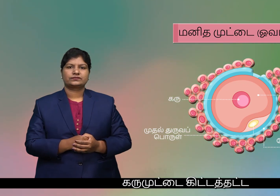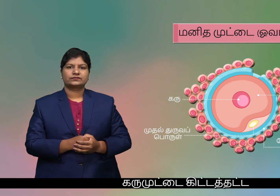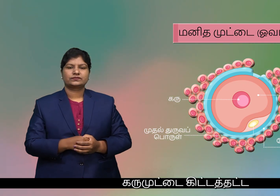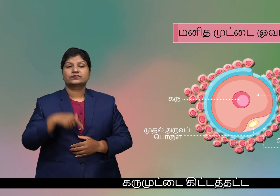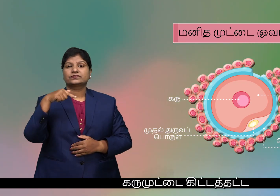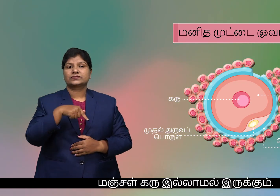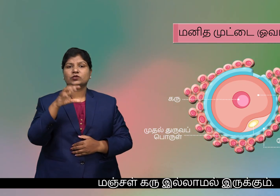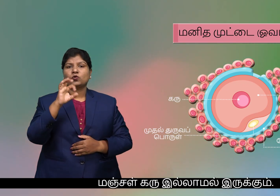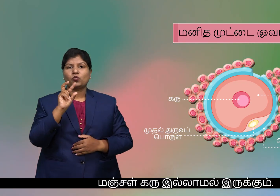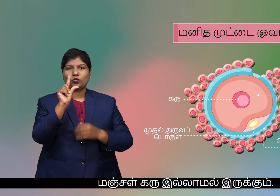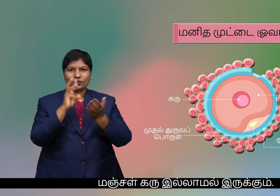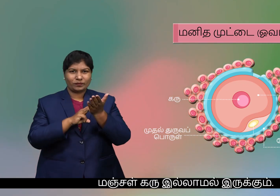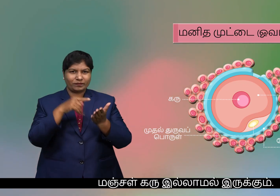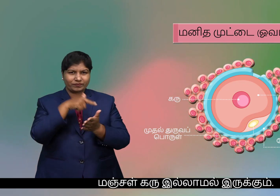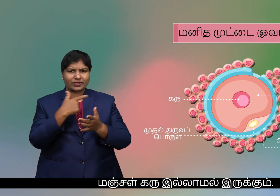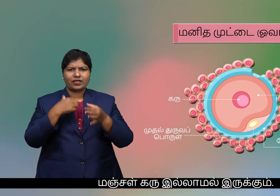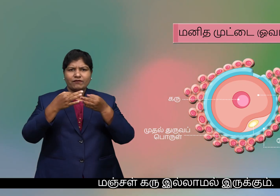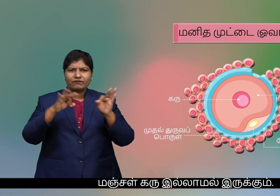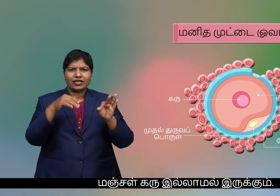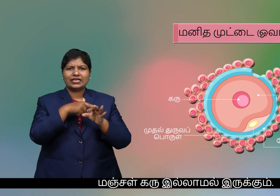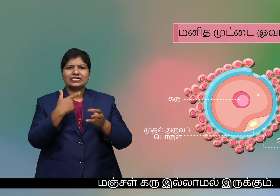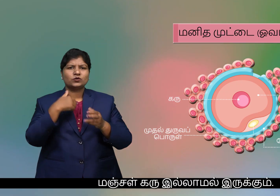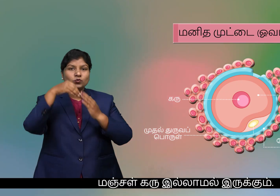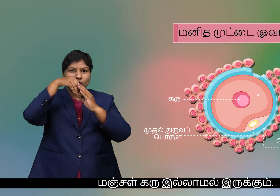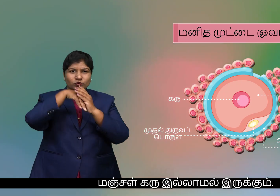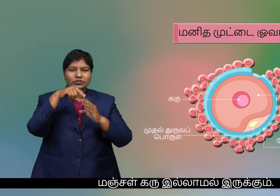கருமுட்டை கிட்டத்தட்ட மஞ்சள் கரு இல்லாமல் இருக்கும்.